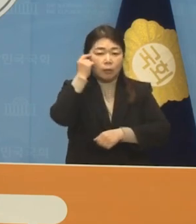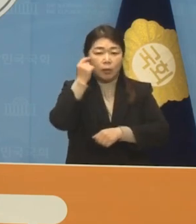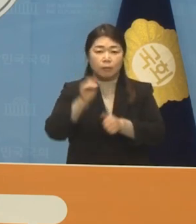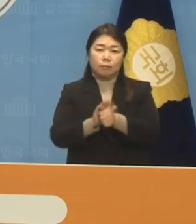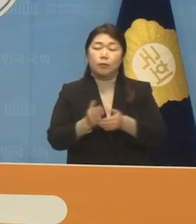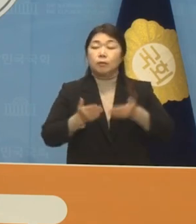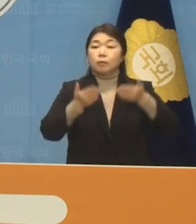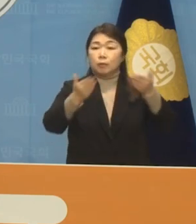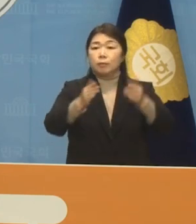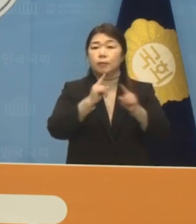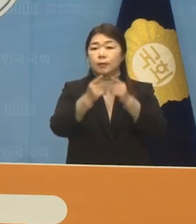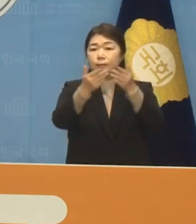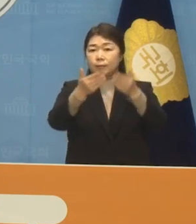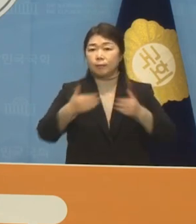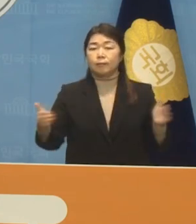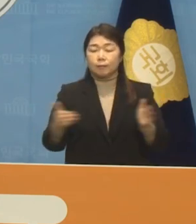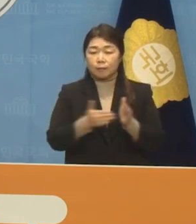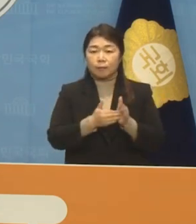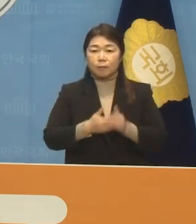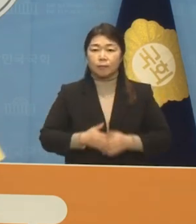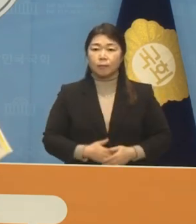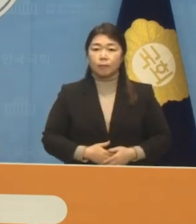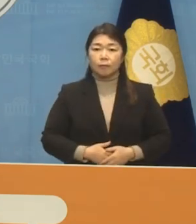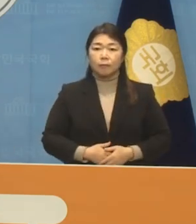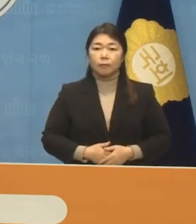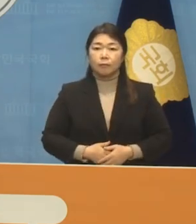지지합니다. 감사합니다.